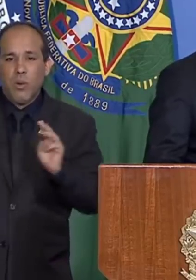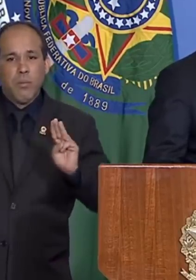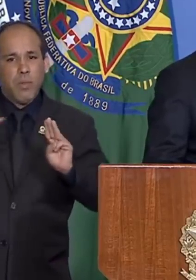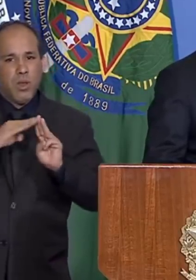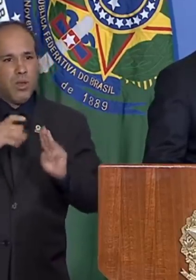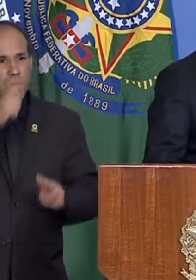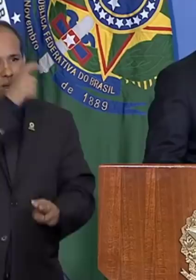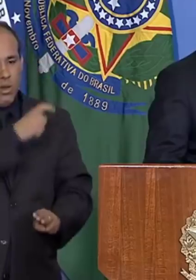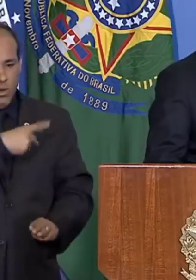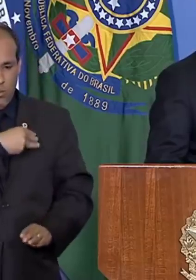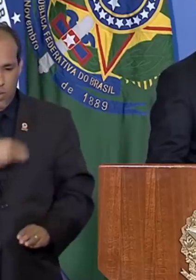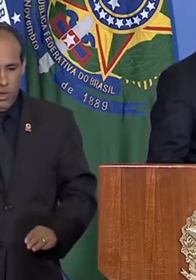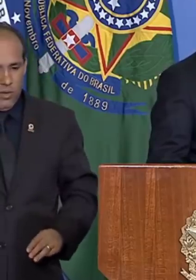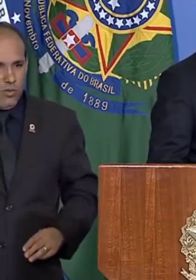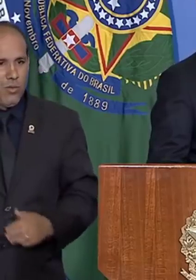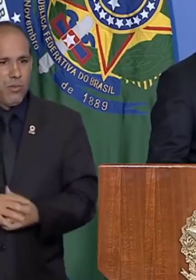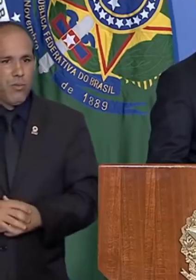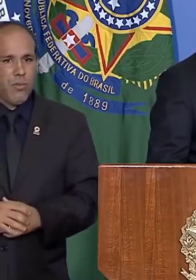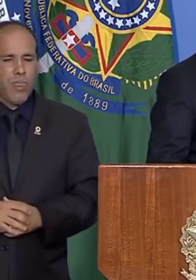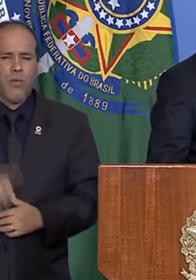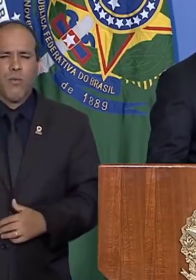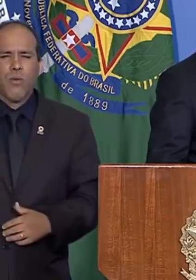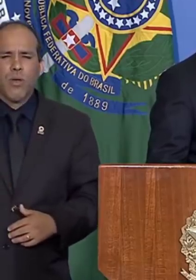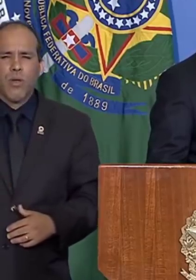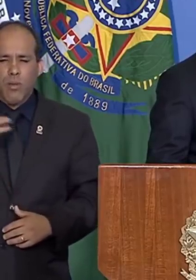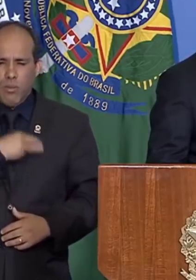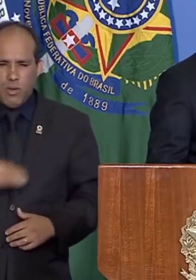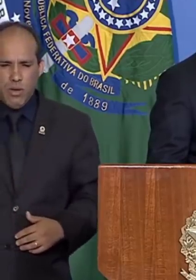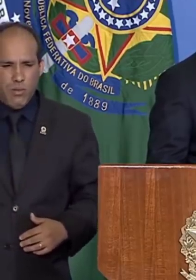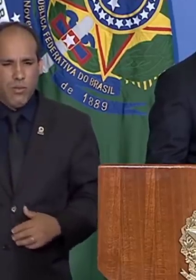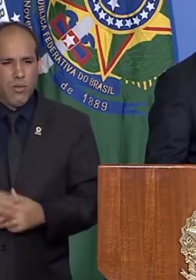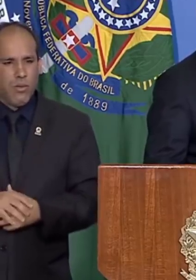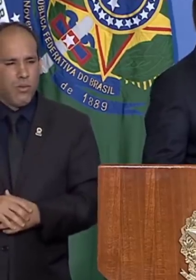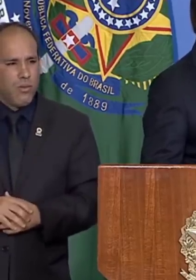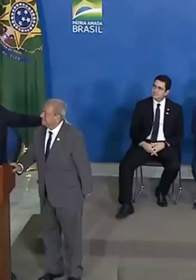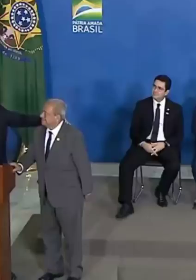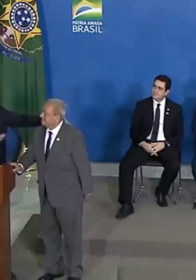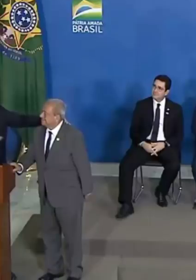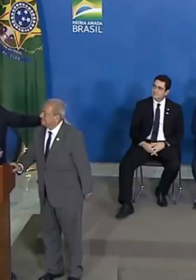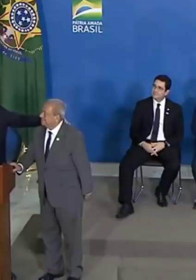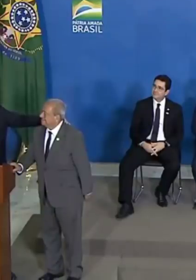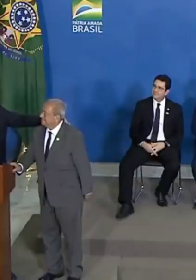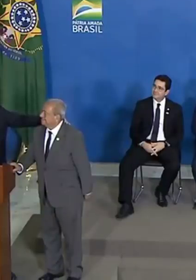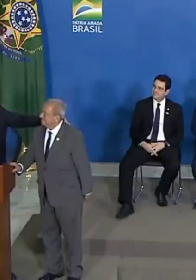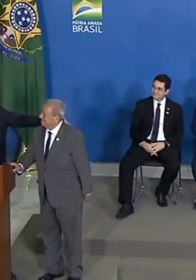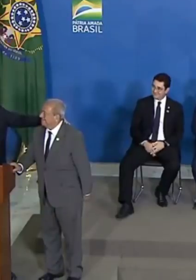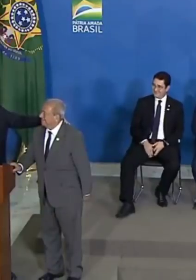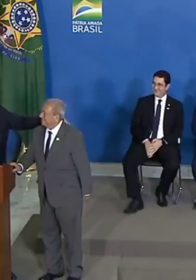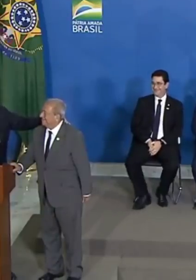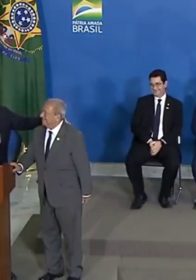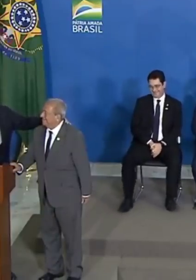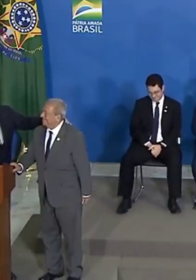O nosso ministro Paulinelli, aqui do lado, foi ministro do Geisel, O Geisel foi de artilharia como